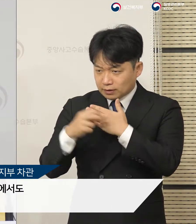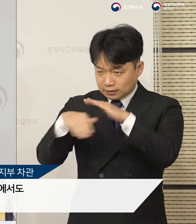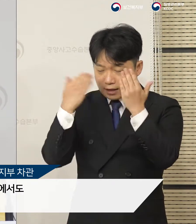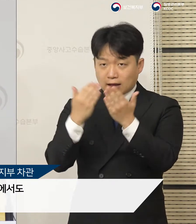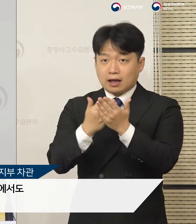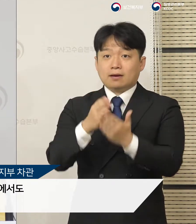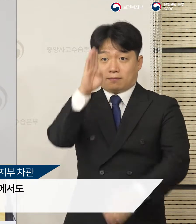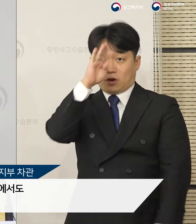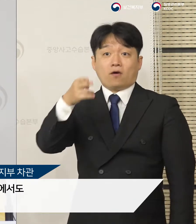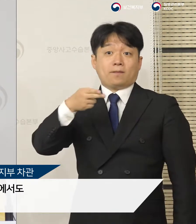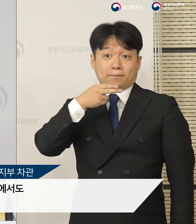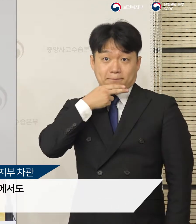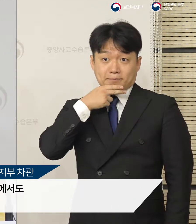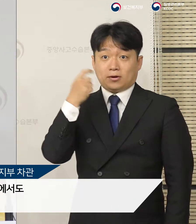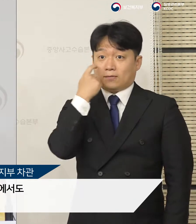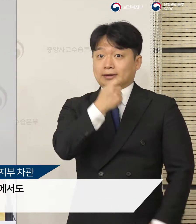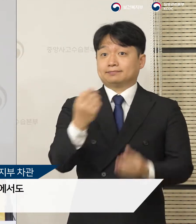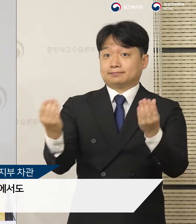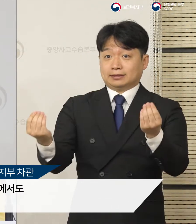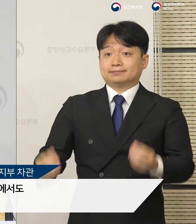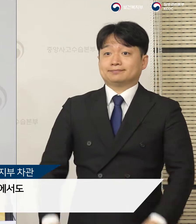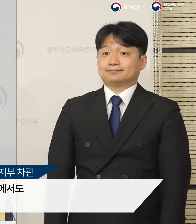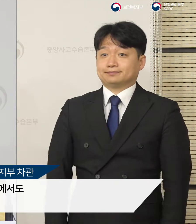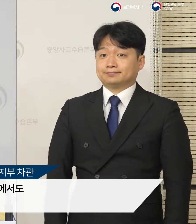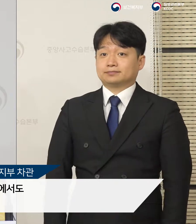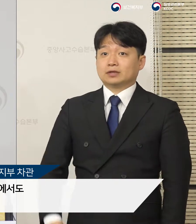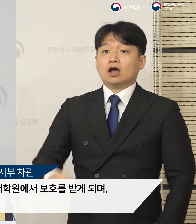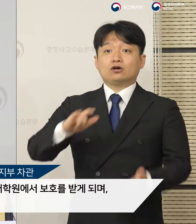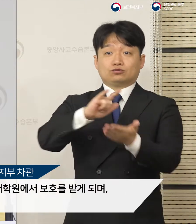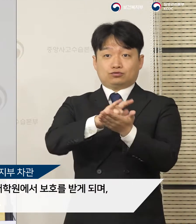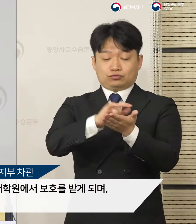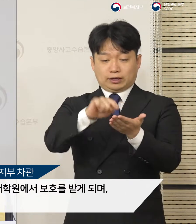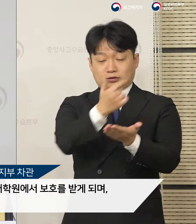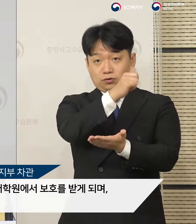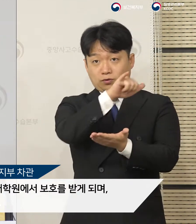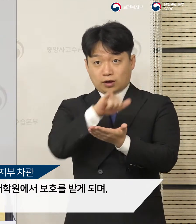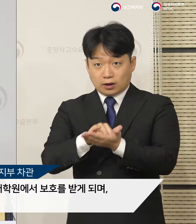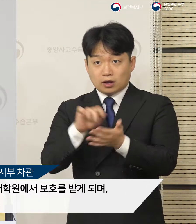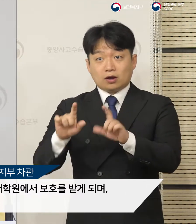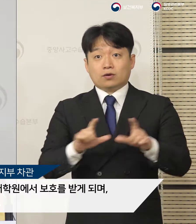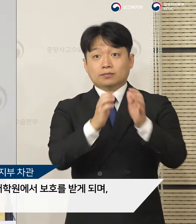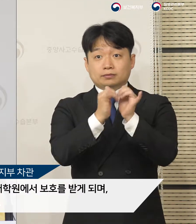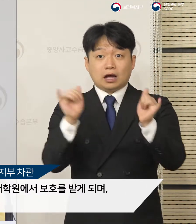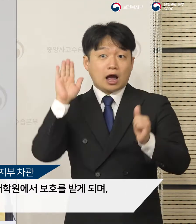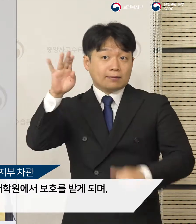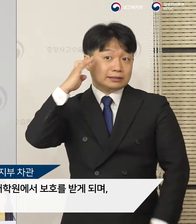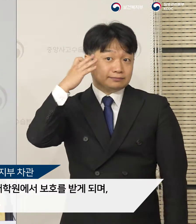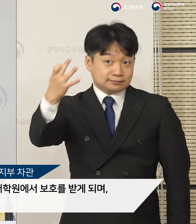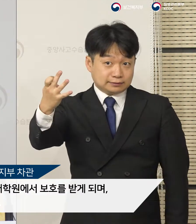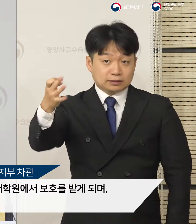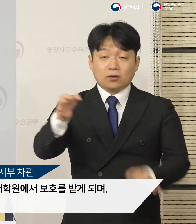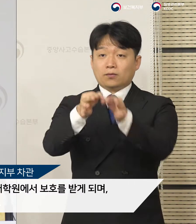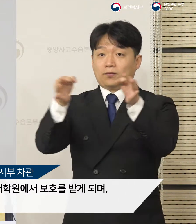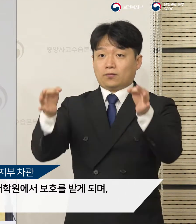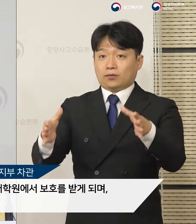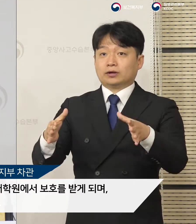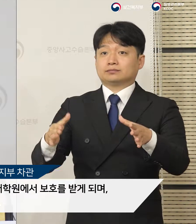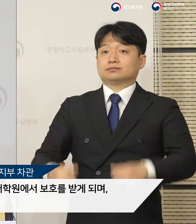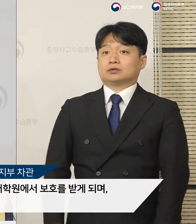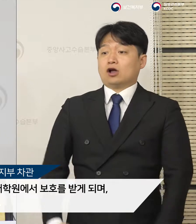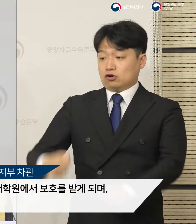모두 음성으로 확인되었습니다. 우한 귀국 교민들은 앞으로 14일